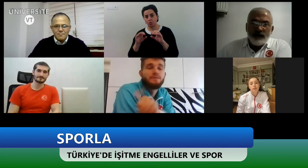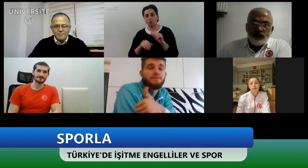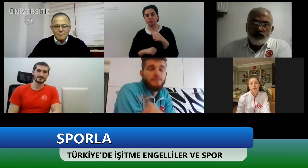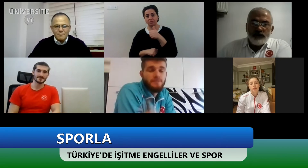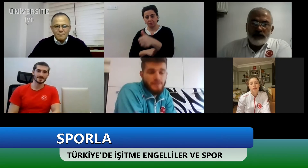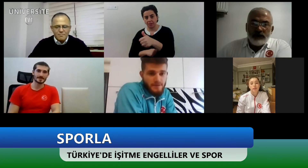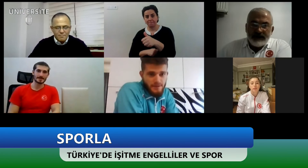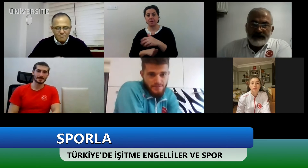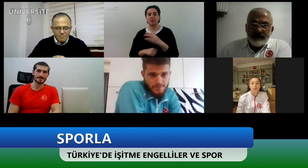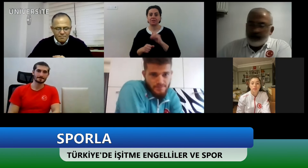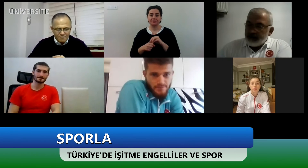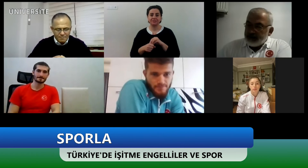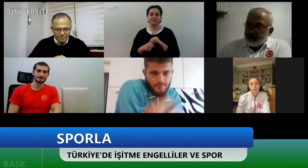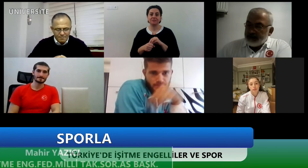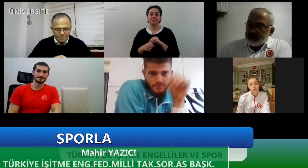antrenörlüklerinin ve uzman olarak